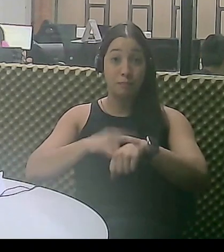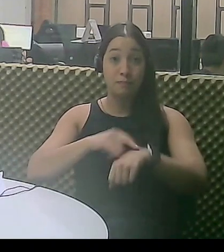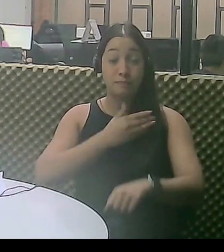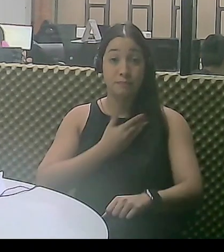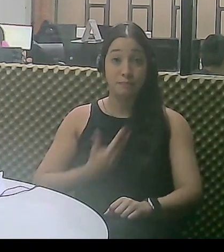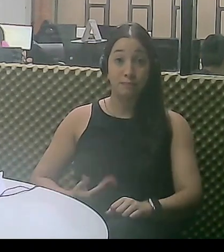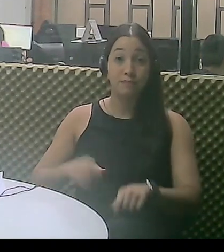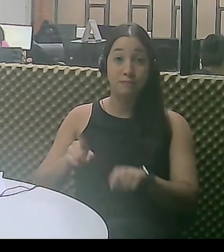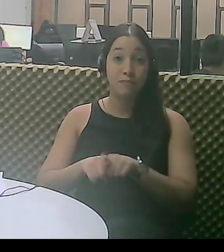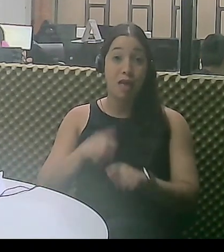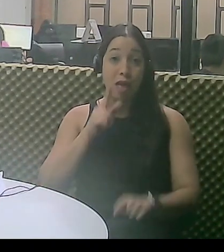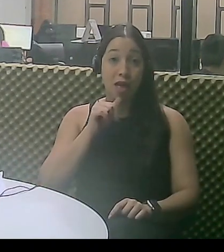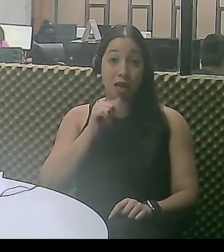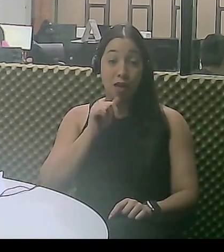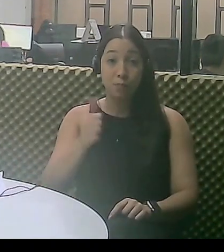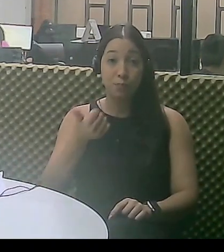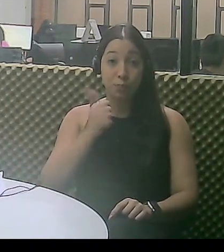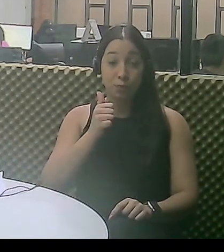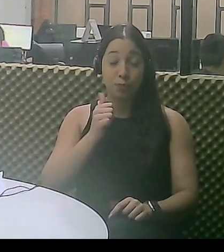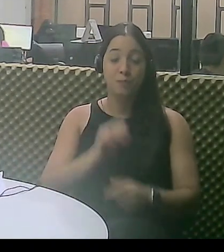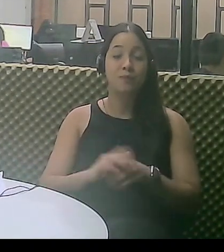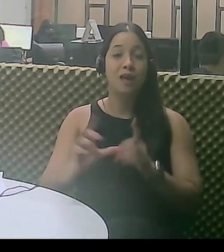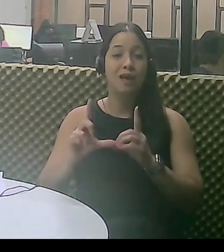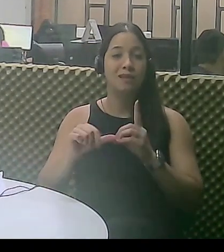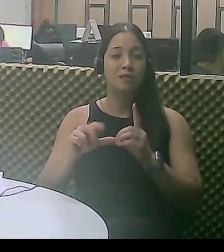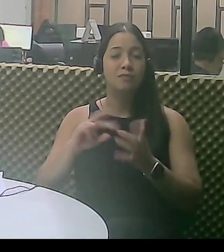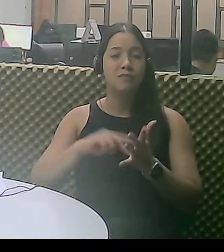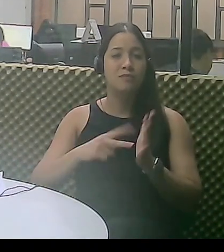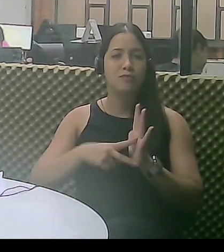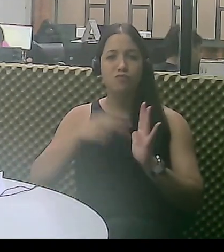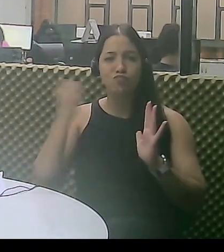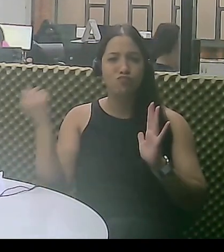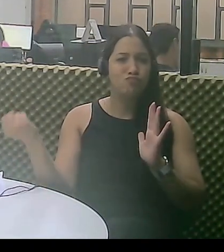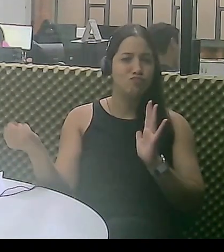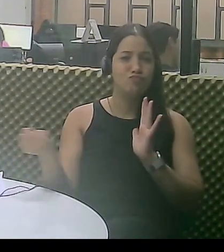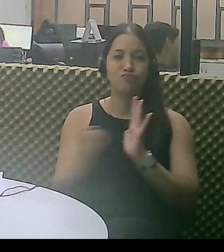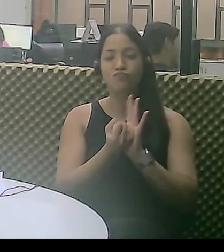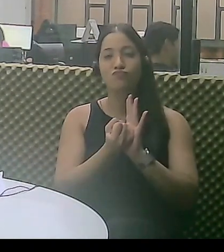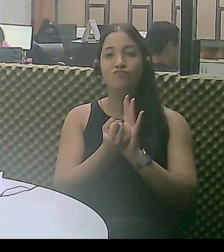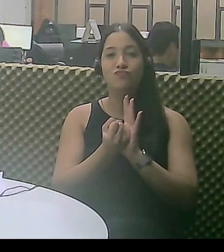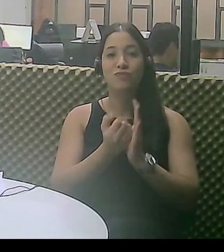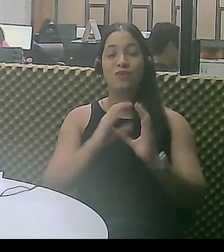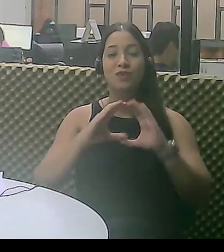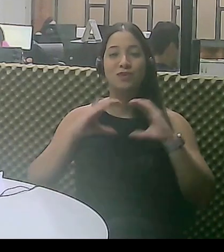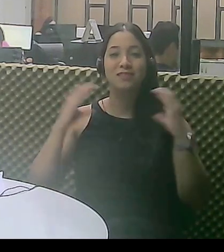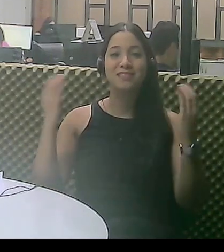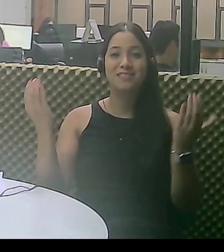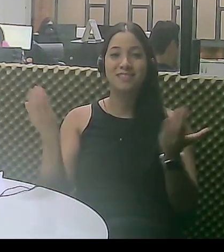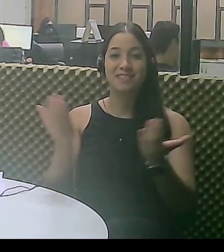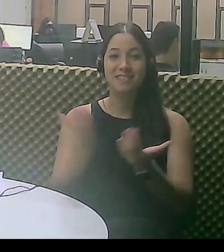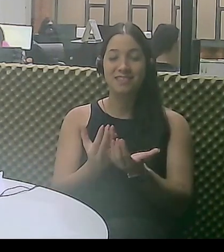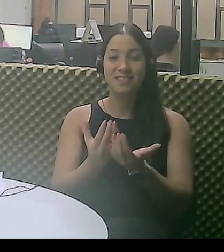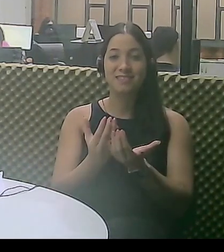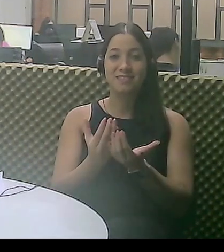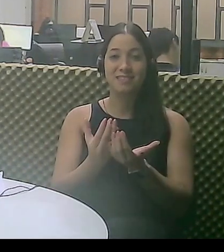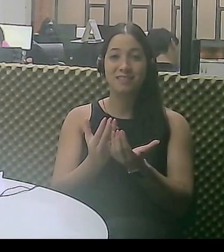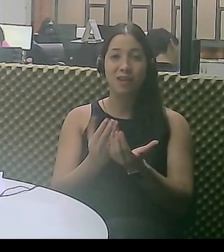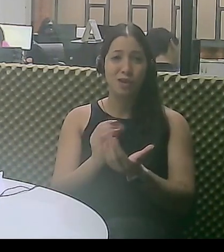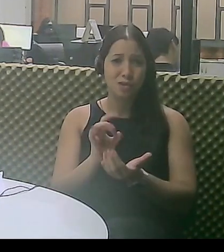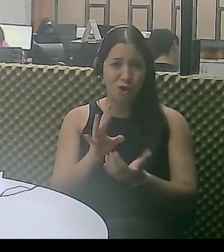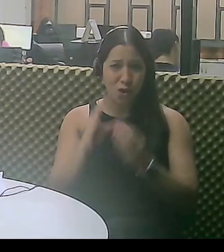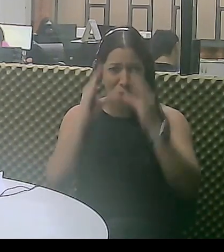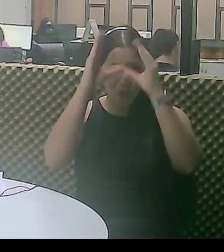públicos e bebedouro. A iniciativa do DEMAI representa um marco significativo para a comunidade, proporcionando não